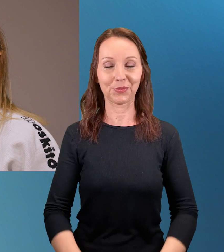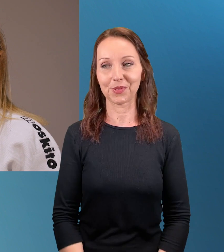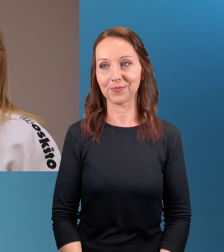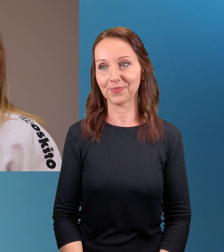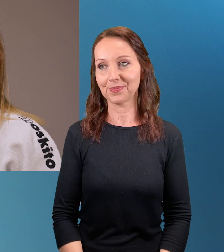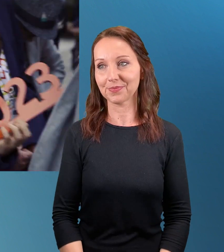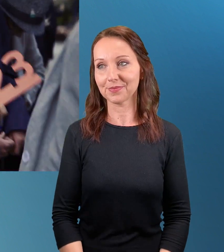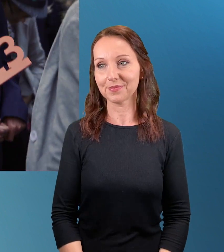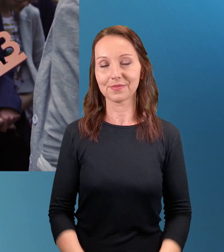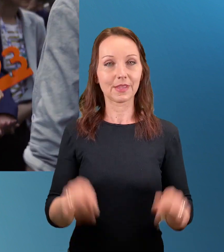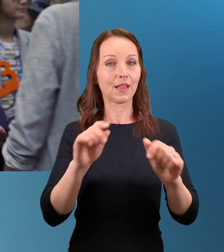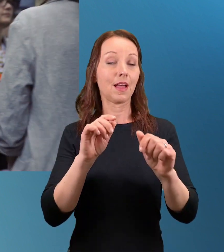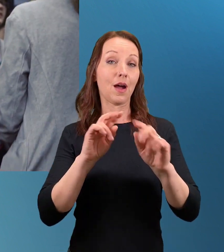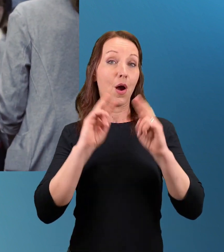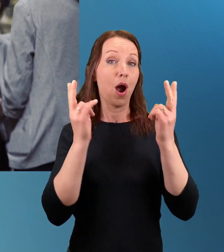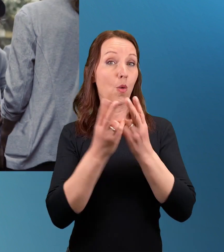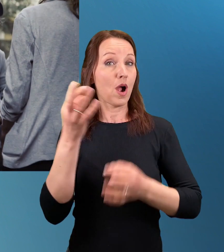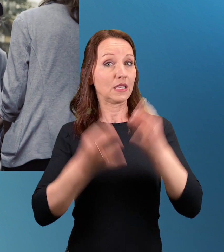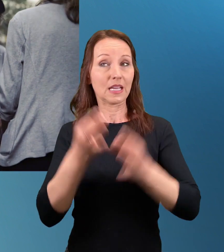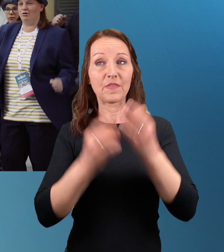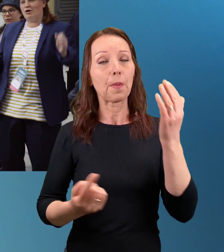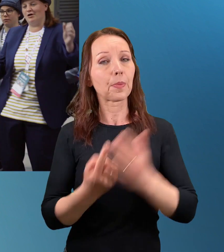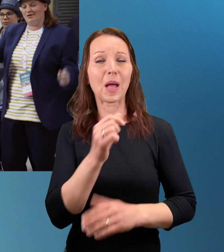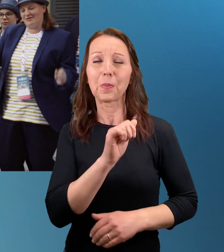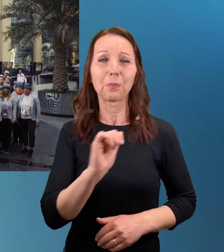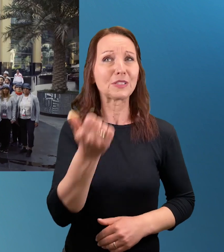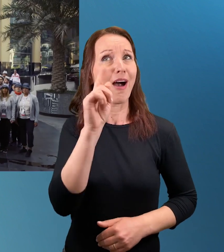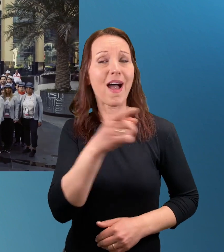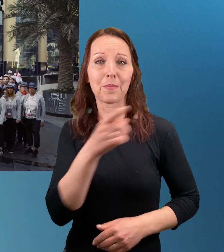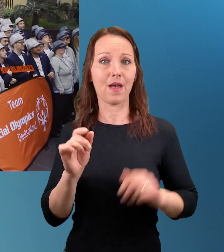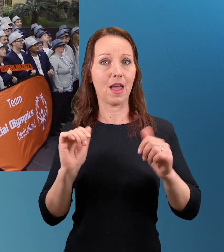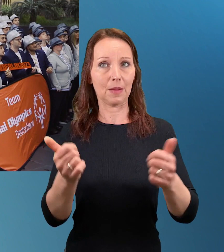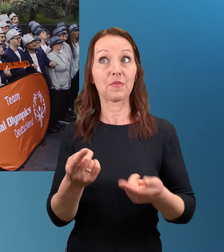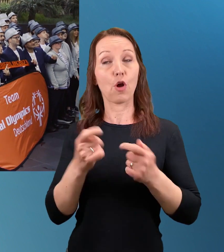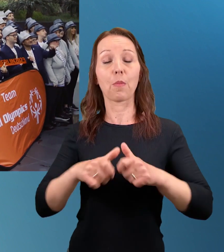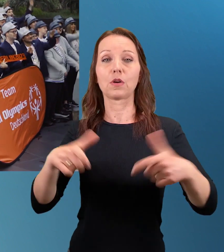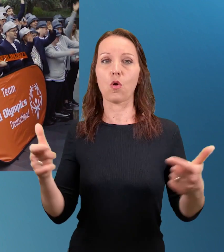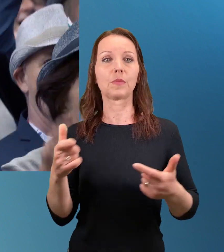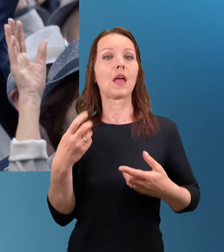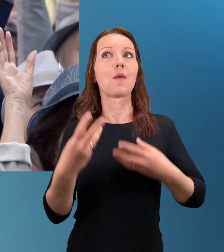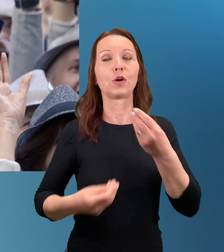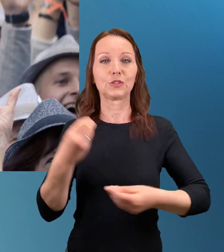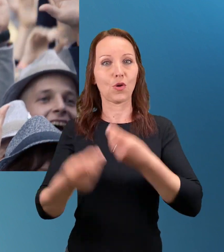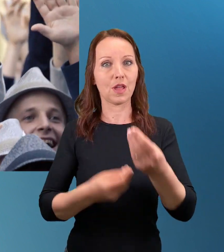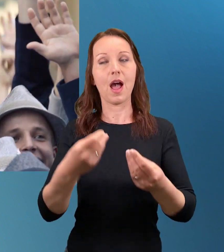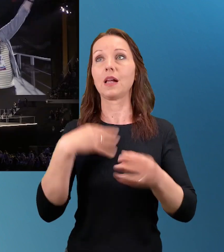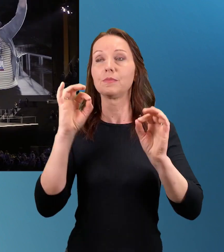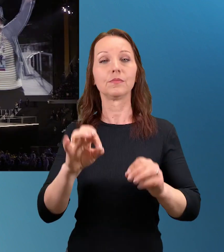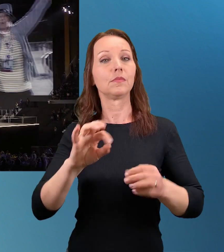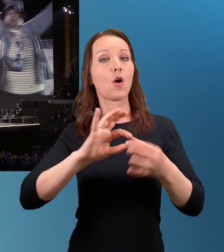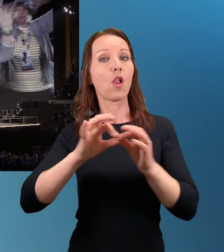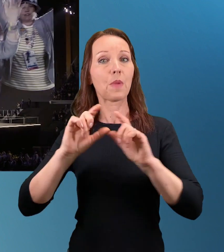einmaliges Erlebnis. Da kommt was Großes. Das wird emotional, wenn wir einlaufen ins